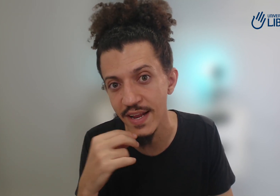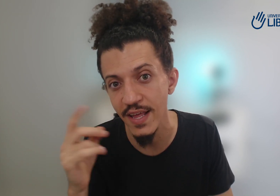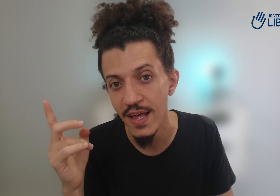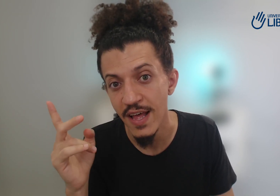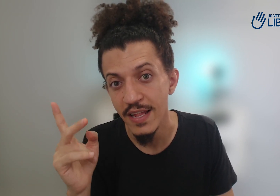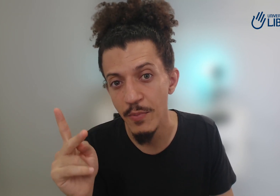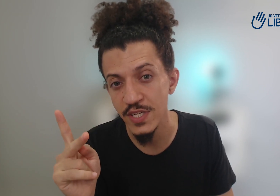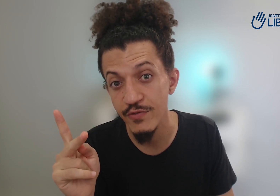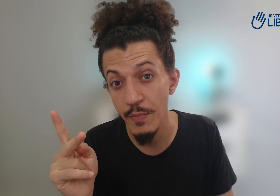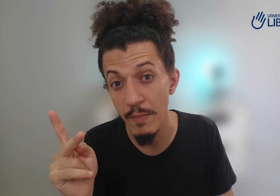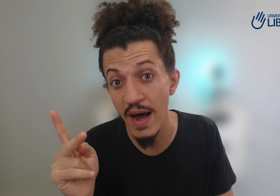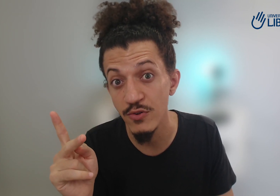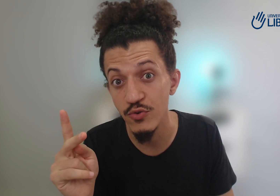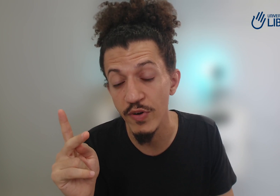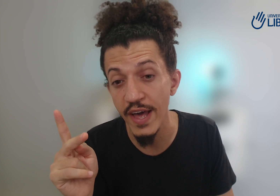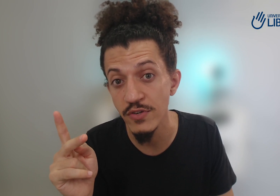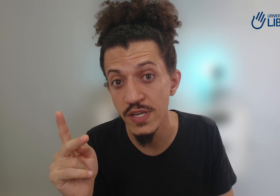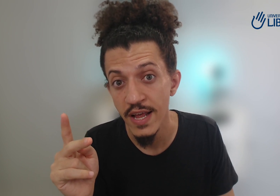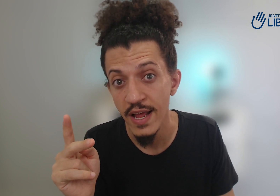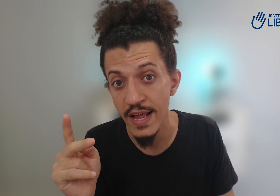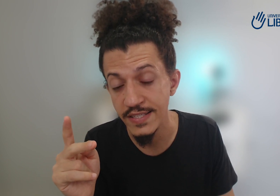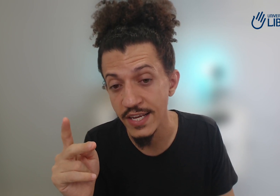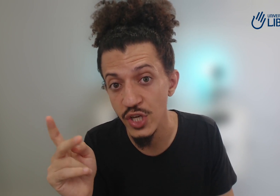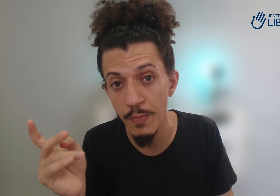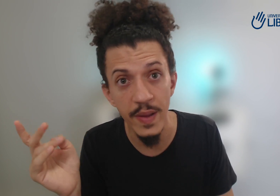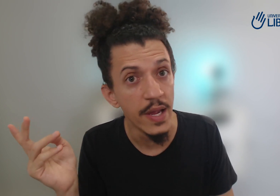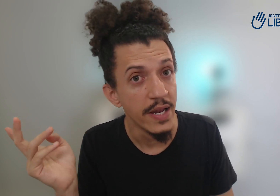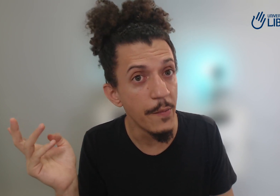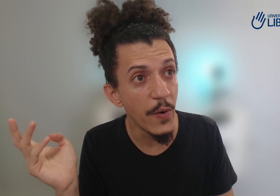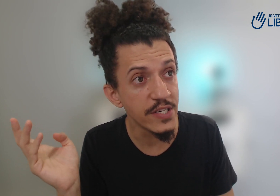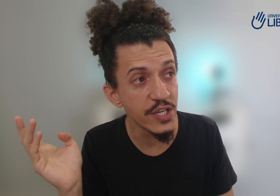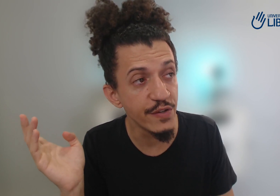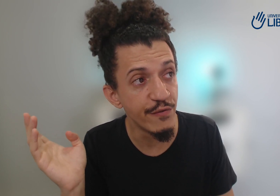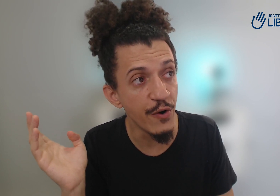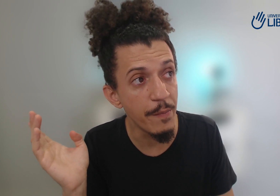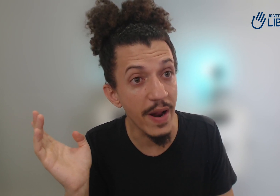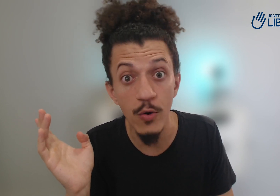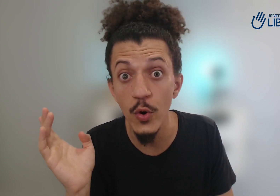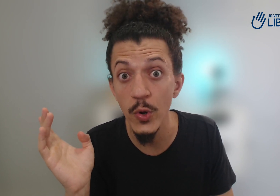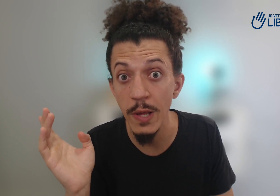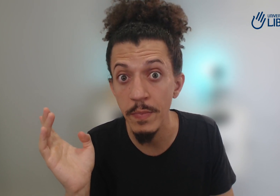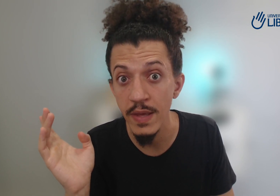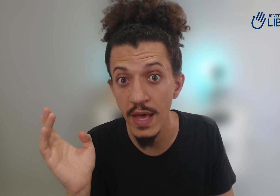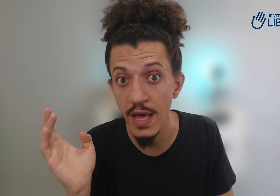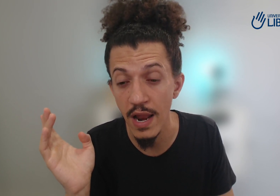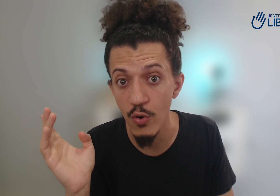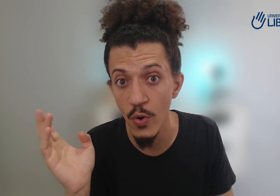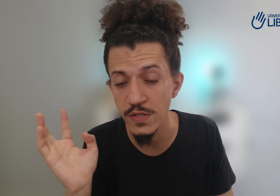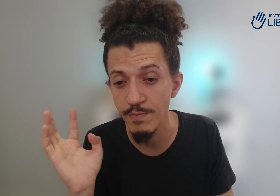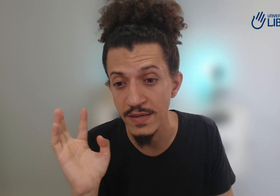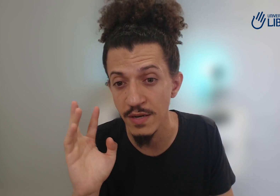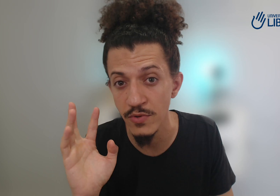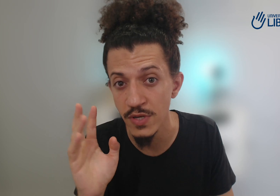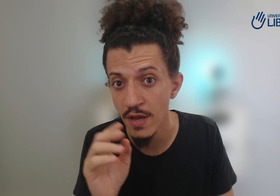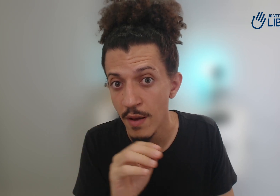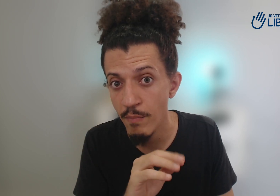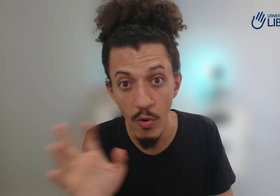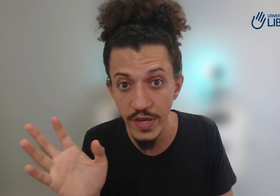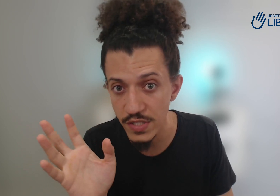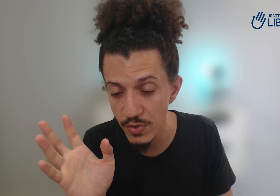Camaçari, depois a gente foi para Barra dos Coqueiros, em Sergipe, depois a gente foi para Coruripe, em Alagoas, passamos pouquíssimo